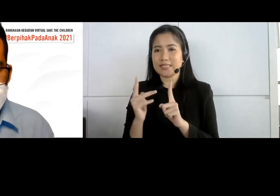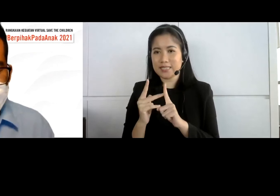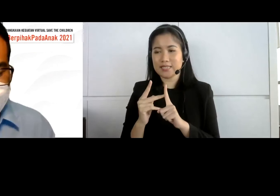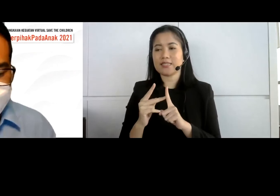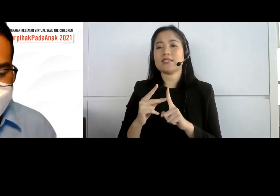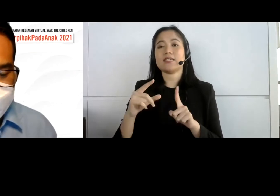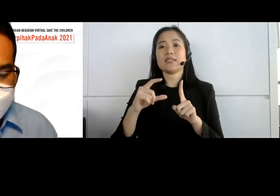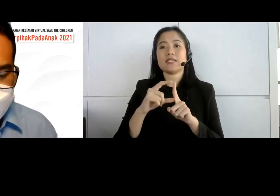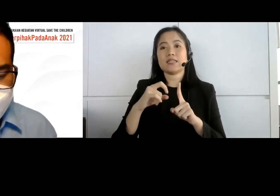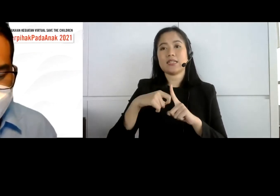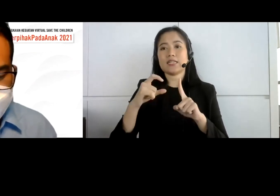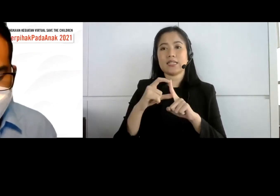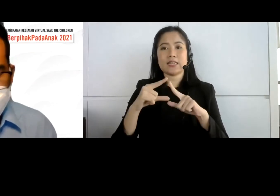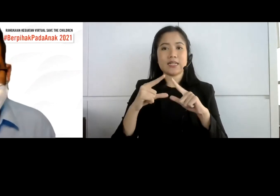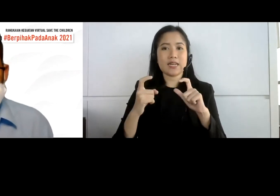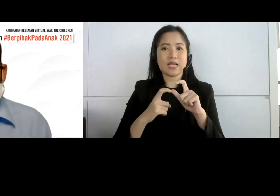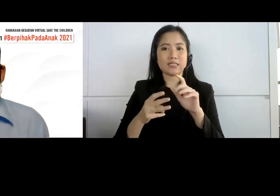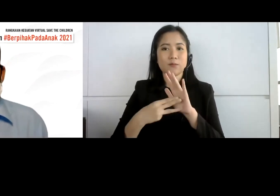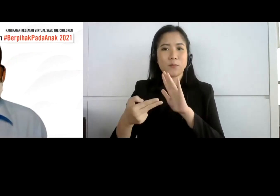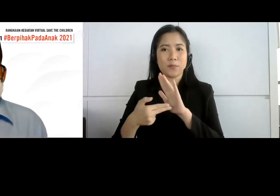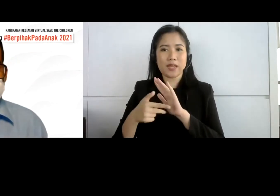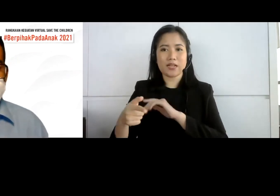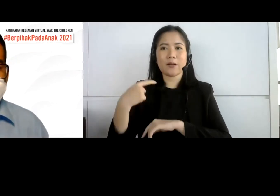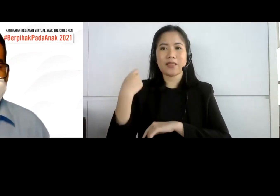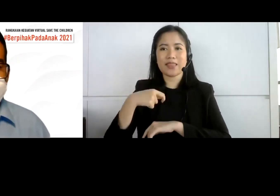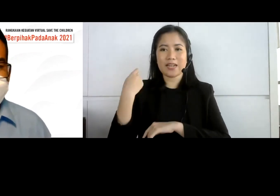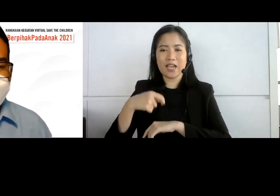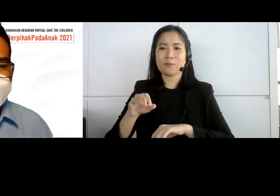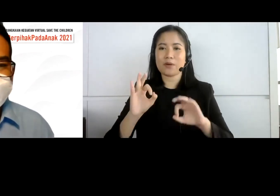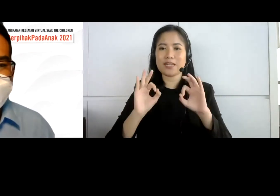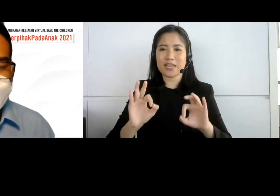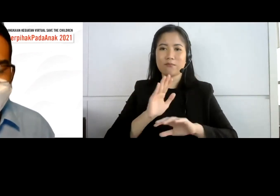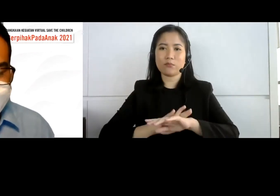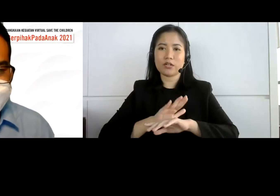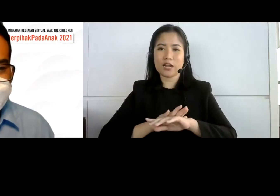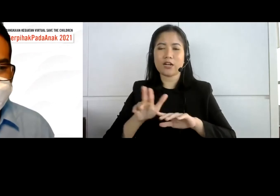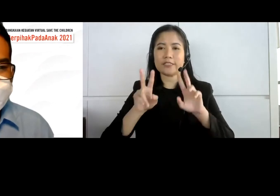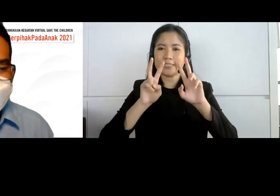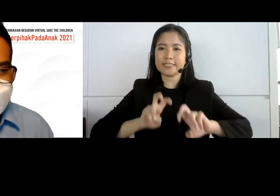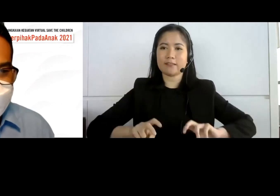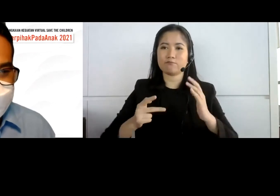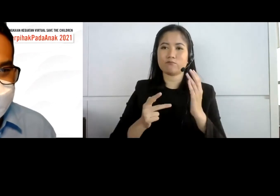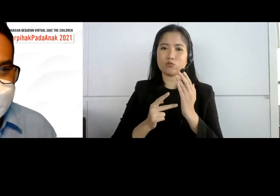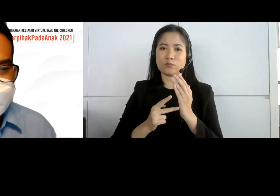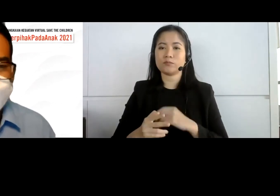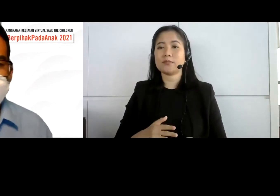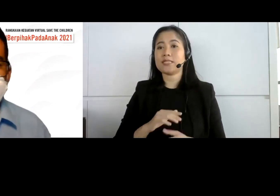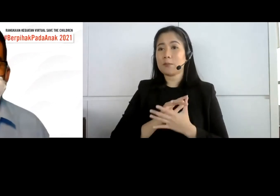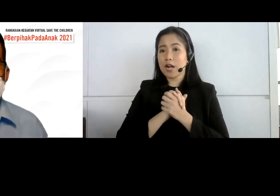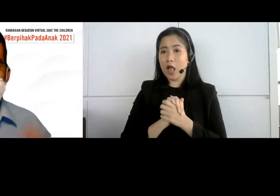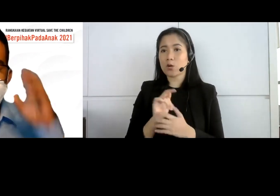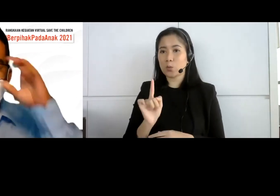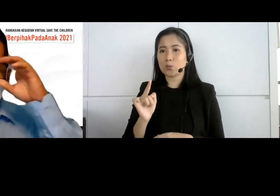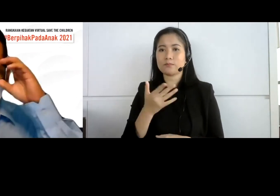Dikdasmen, Kemendikbud Ristek. Nah, saya ingin memperkenalkan terlebih dahulu, saya Bayu Andrianto, saya yang